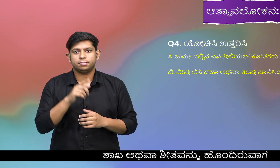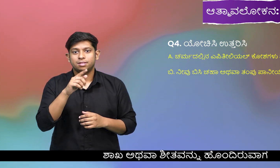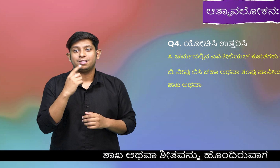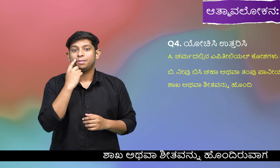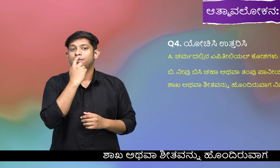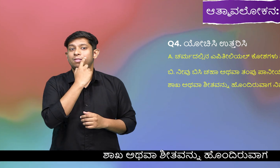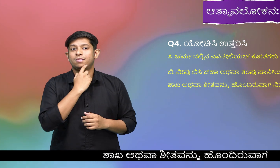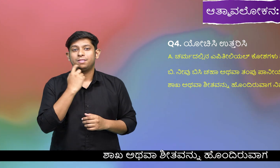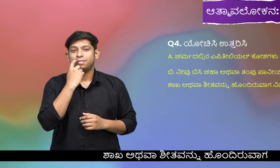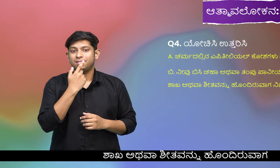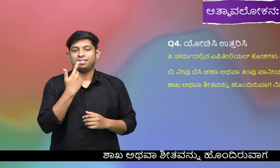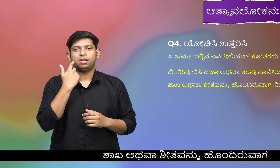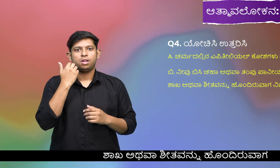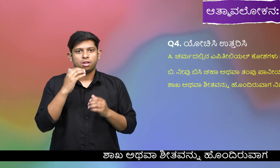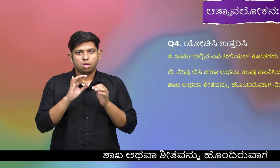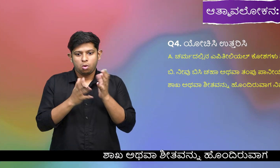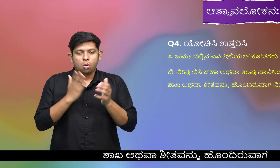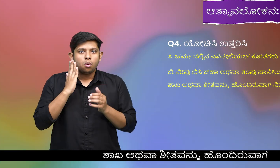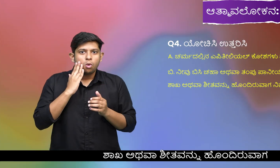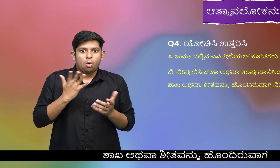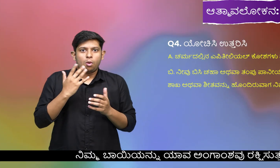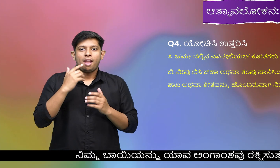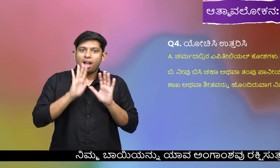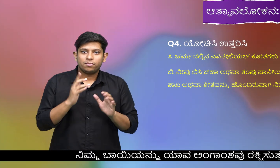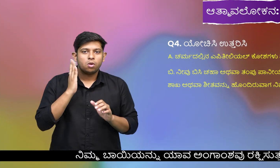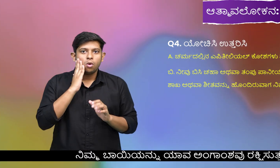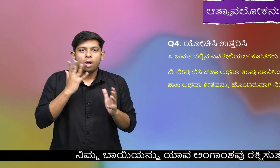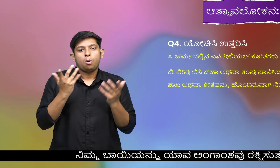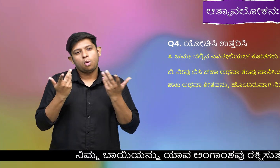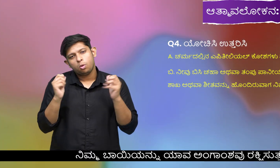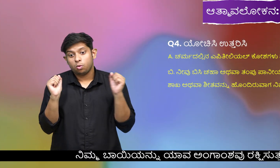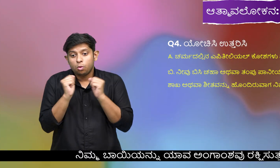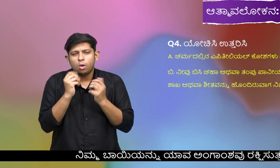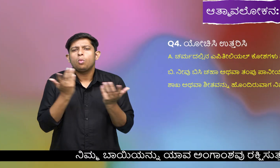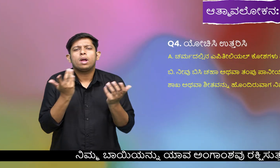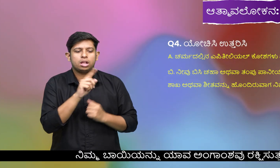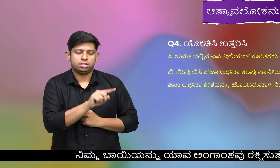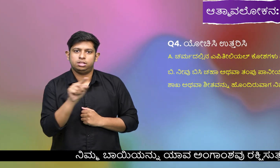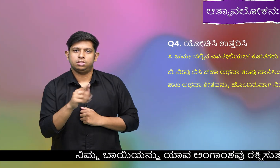ಶಾಖ ಅಥವಾ ಶೀತವನ್ನು ಹೊಂದಿರುವಾಗ ನಿಮ್ಮ ಬಾಯಿಯನ್ನು ಯಾವ ಅಂಗಾಂಶವು